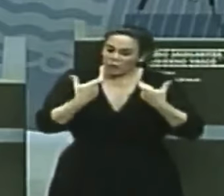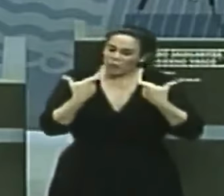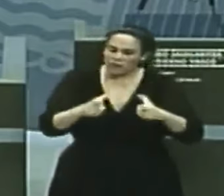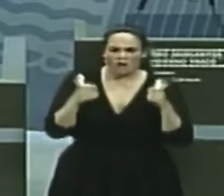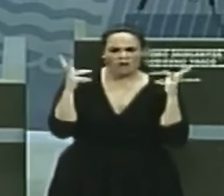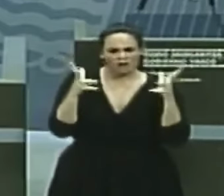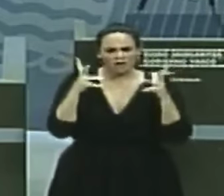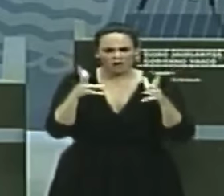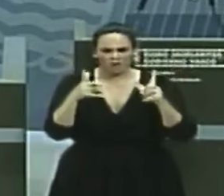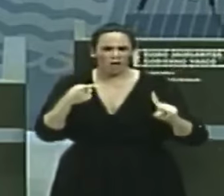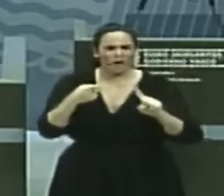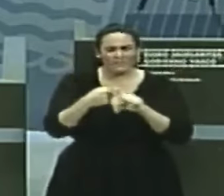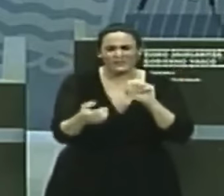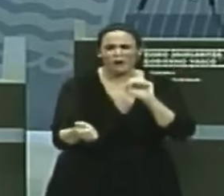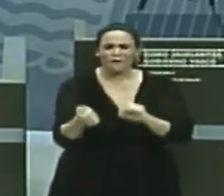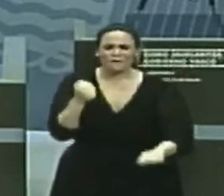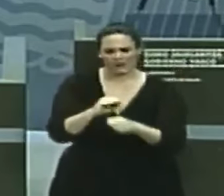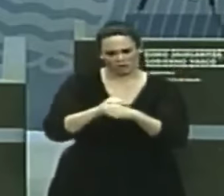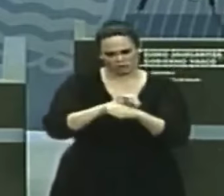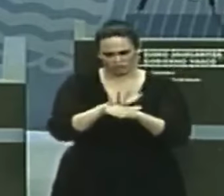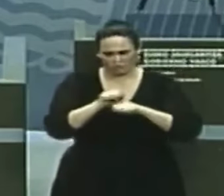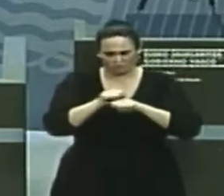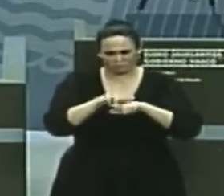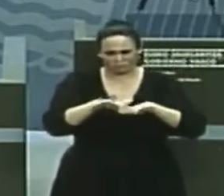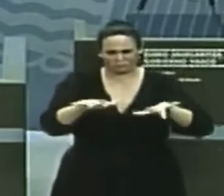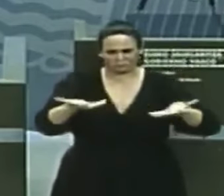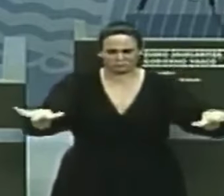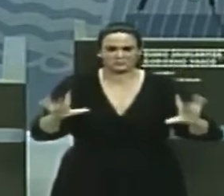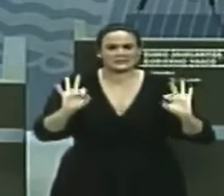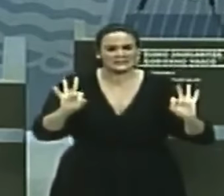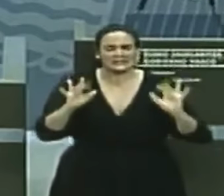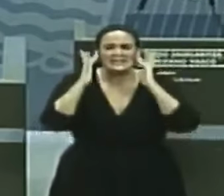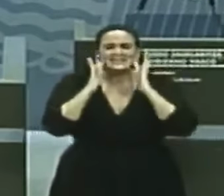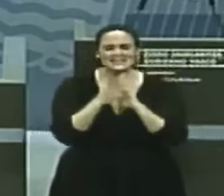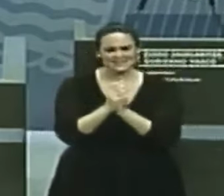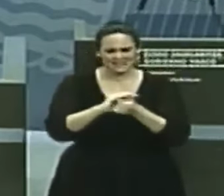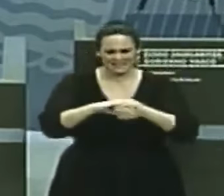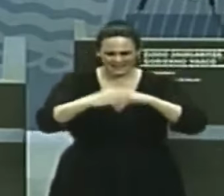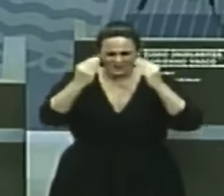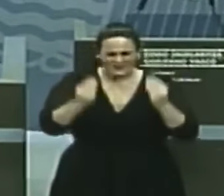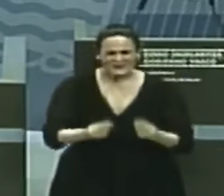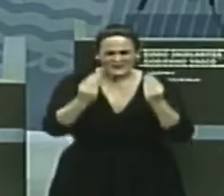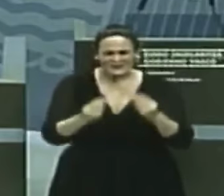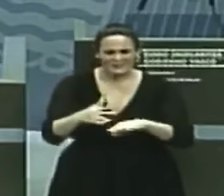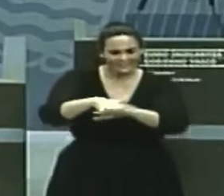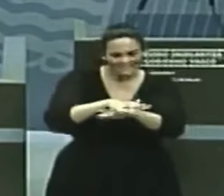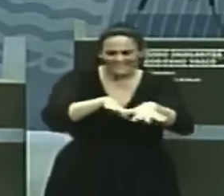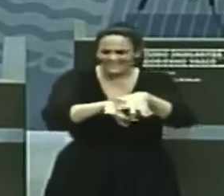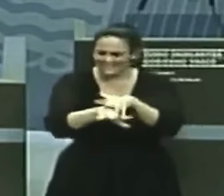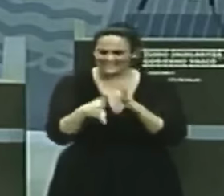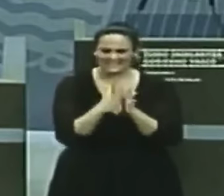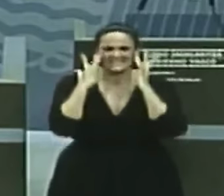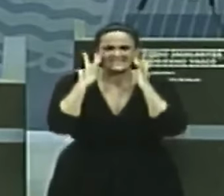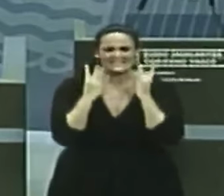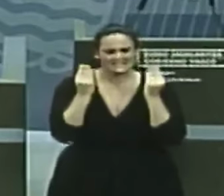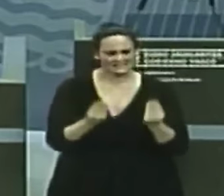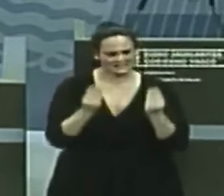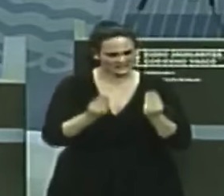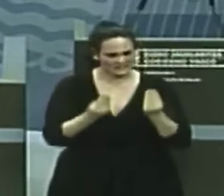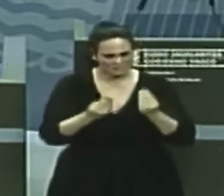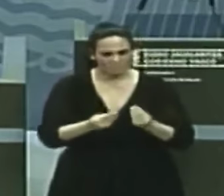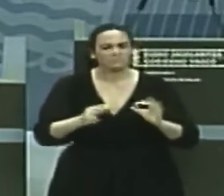propagación del virus extremar el lavado de las manos la limpieza de las superficies de contacto y por supuesto